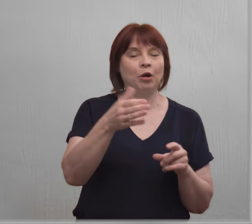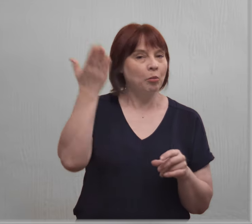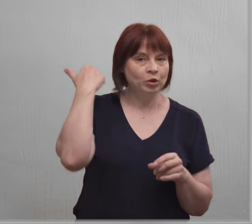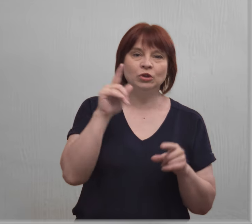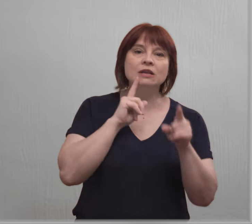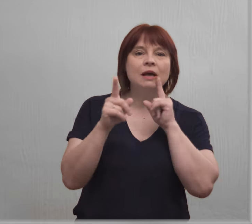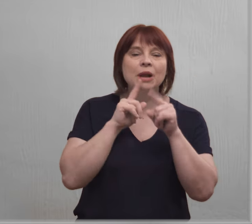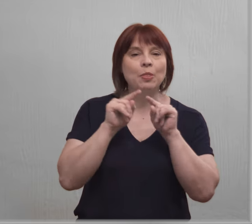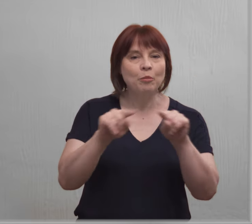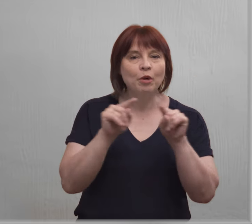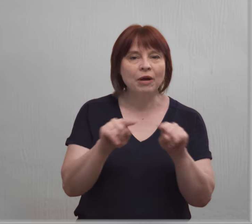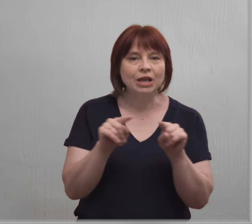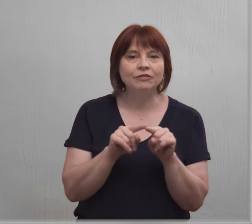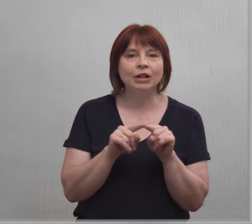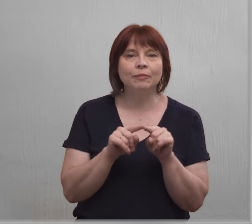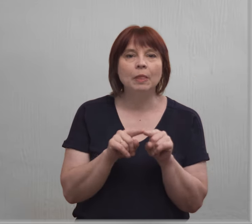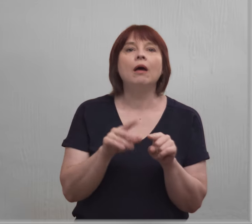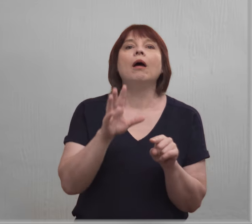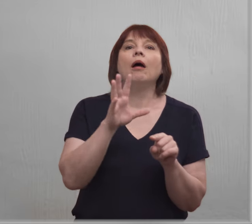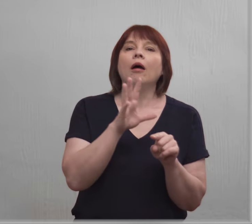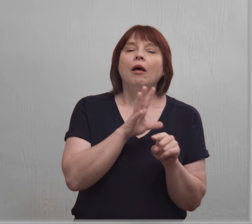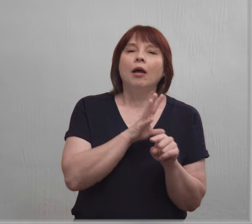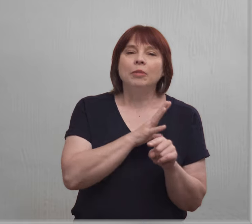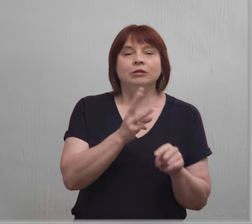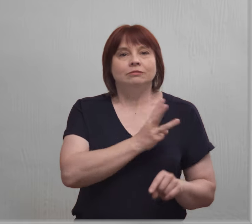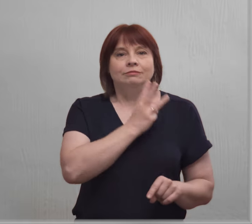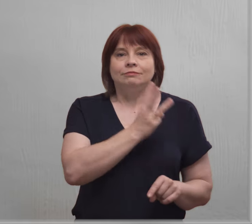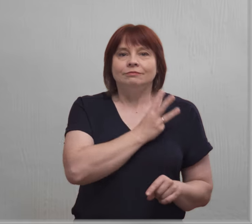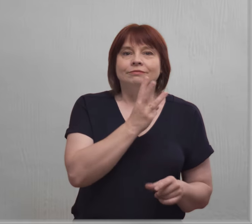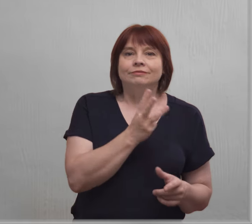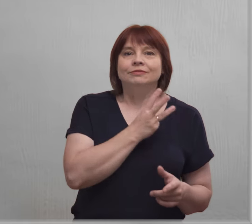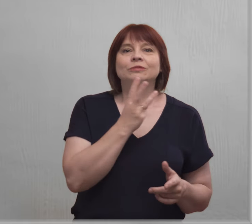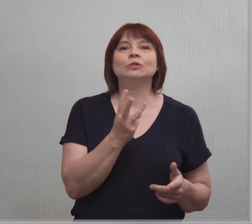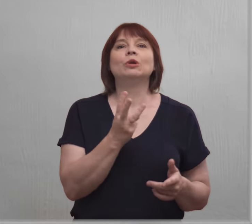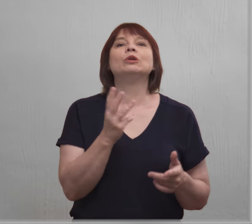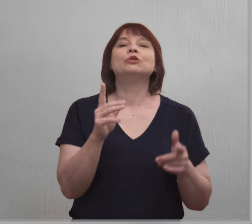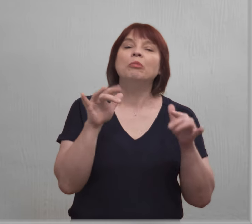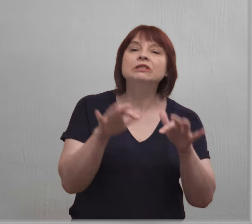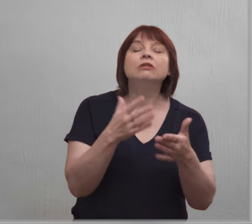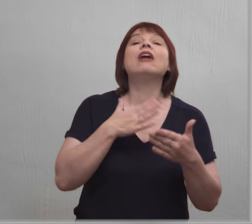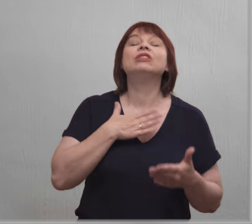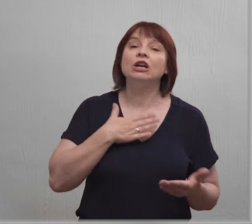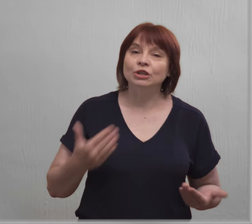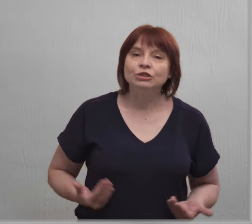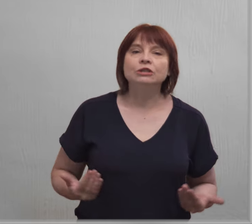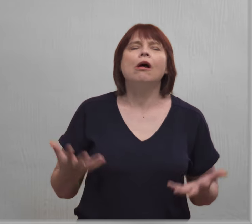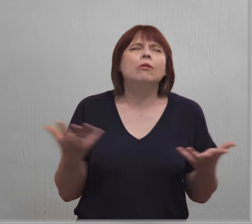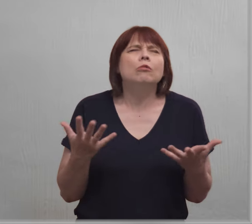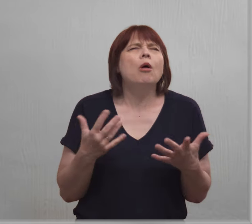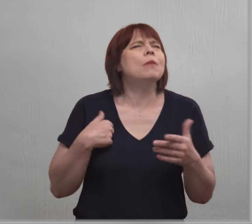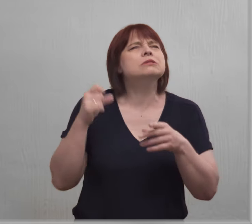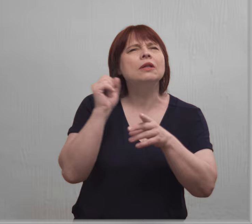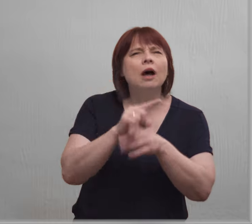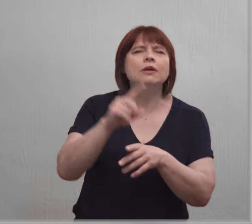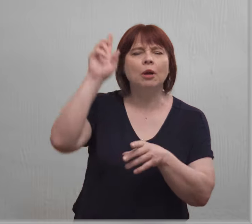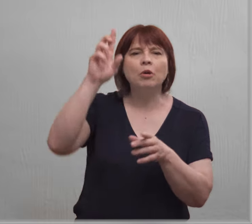собрании проповедовал, и был побужден, помимо того, что вот мы говорим сегодня о деле нашей жизни и о миссии нашей жизни, которая,